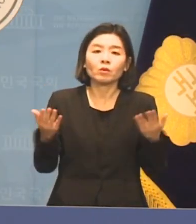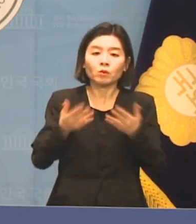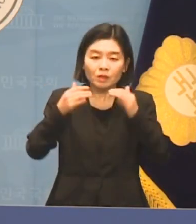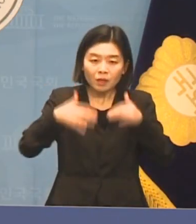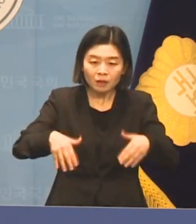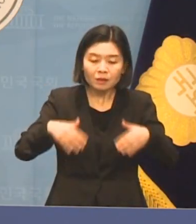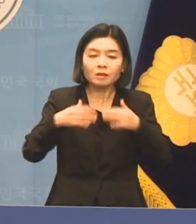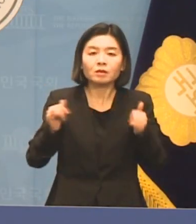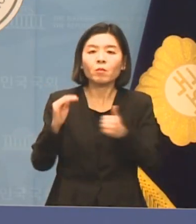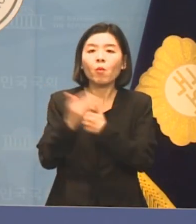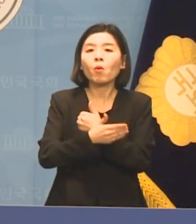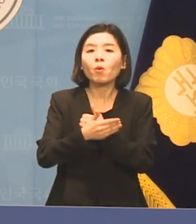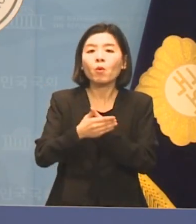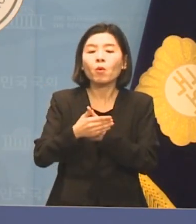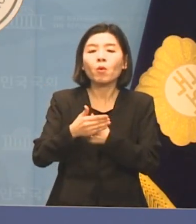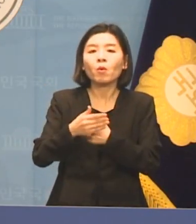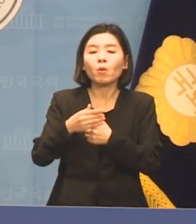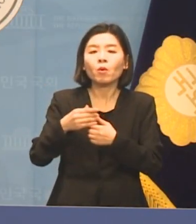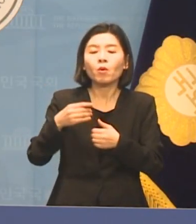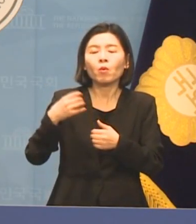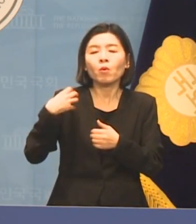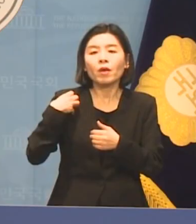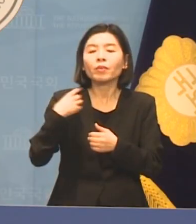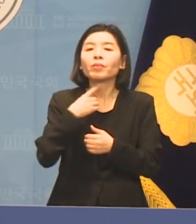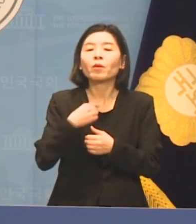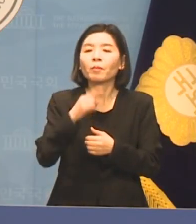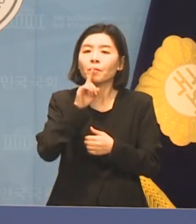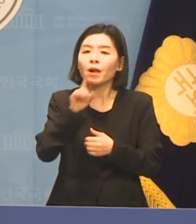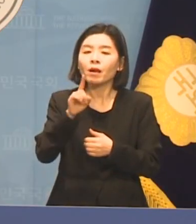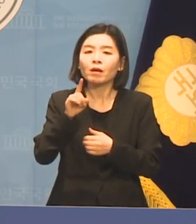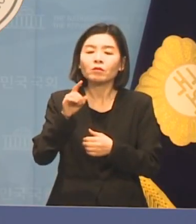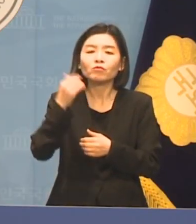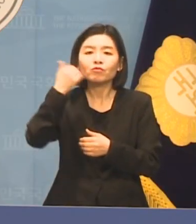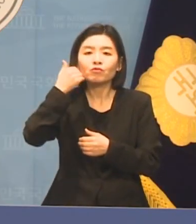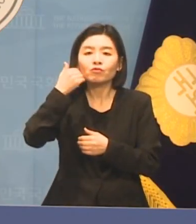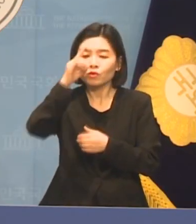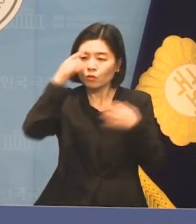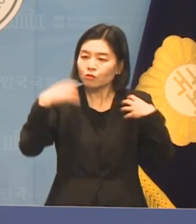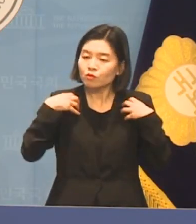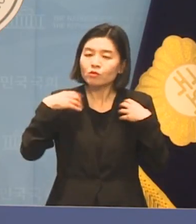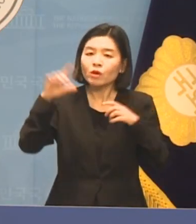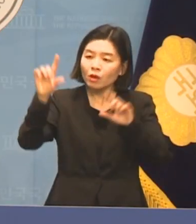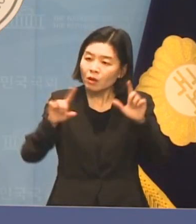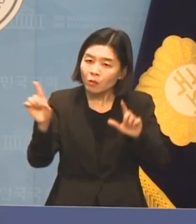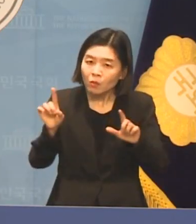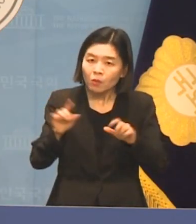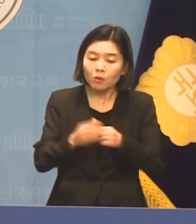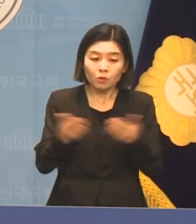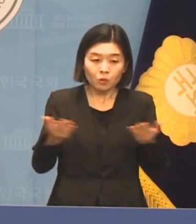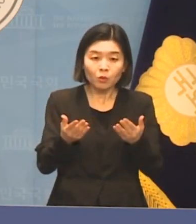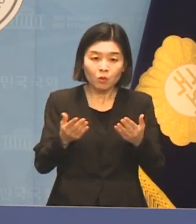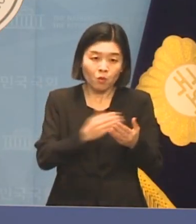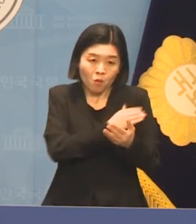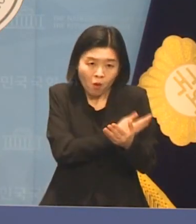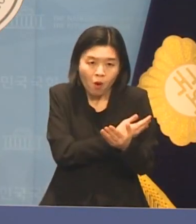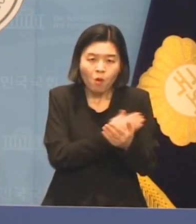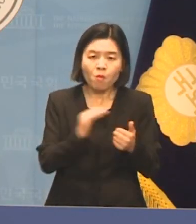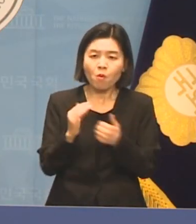갔는가? 노조법 2, 3조 개정은 노동자에게 있어 그 무엇과도 바꿀 수 없는 핵심적인